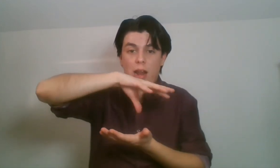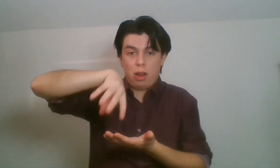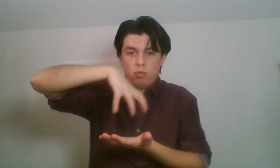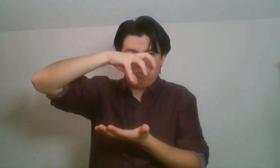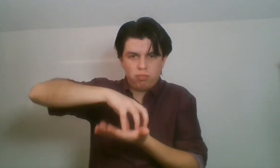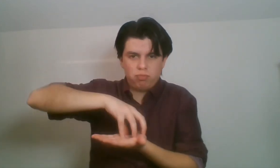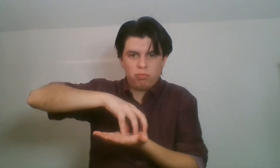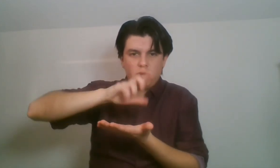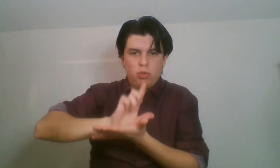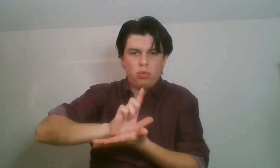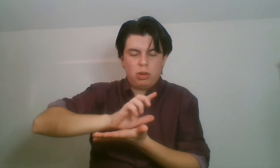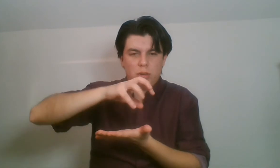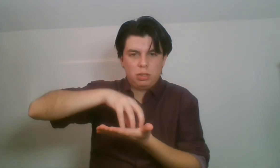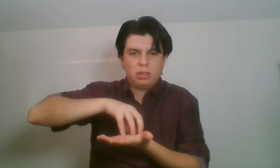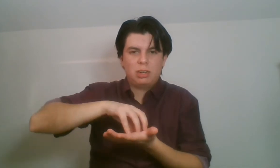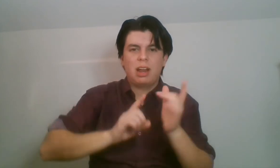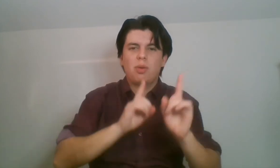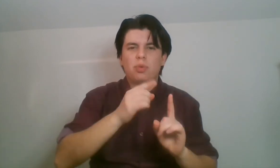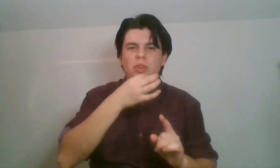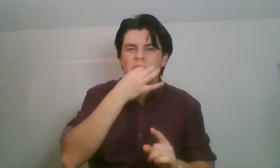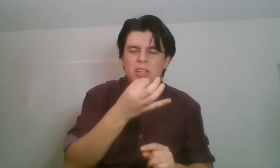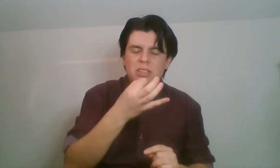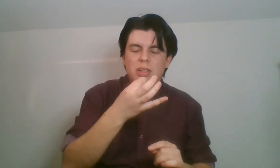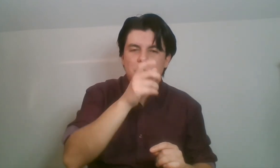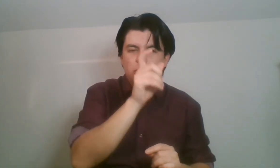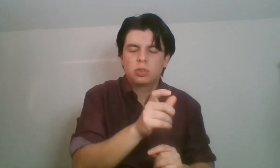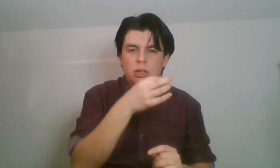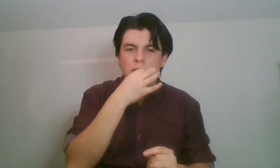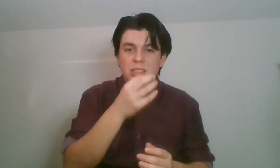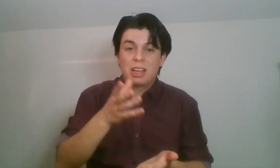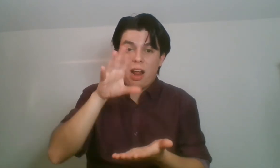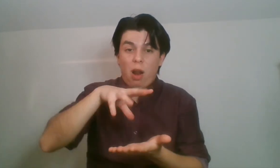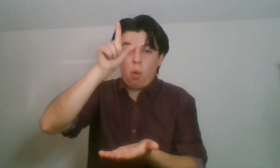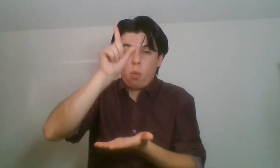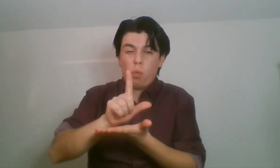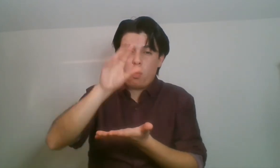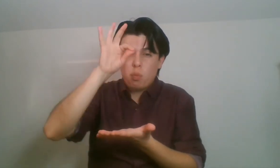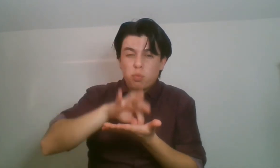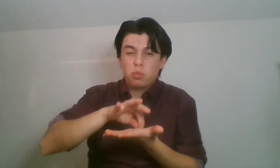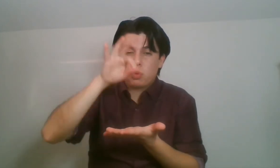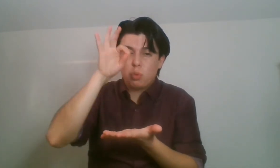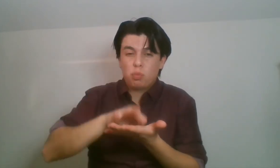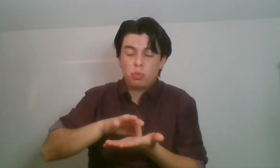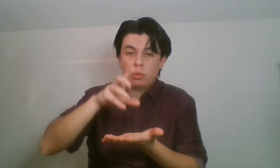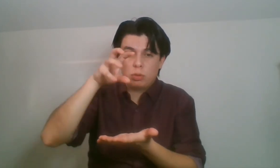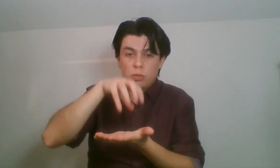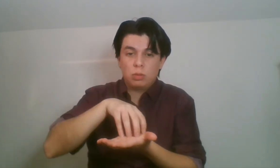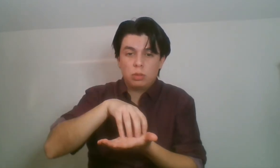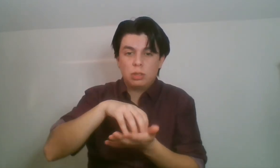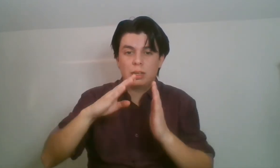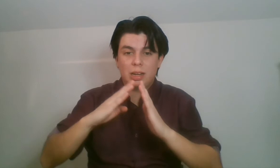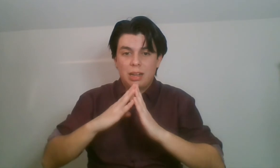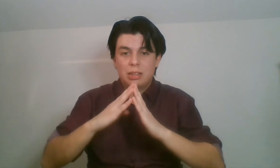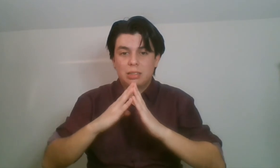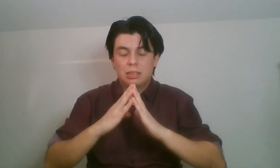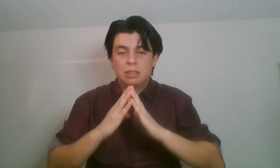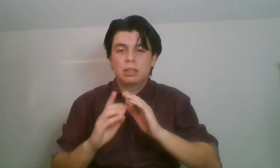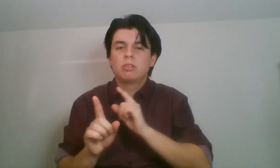peruano, había nacido en Perú y tenía una chacra por ahí cerca, a unos metros de donde está